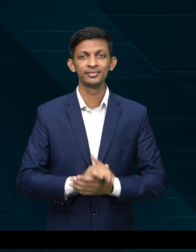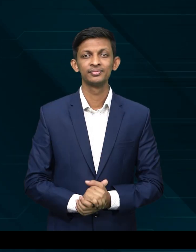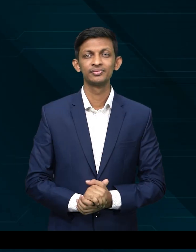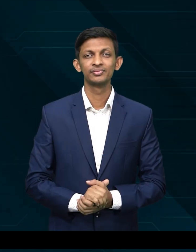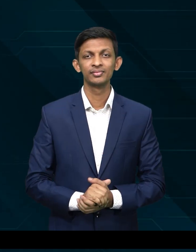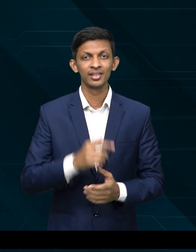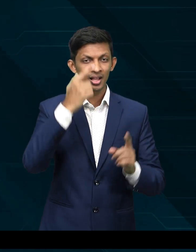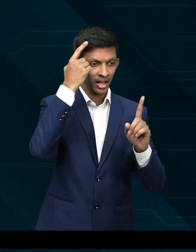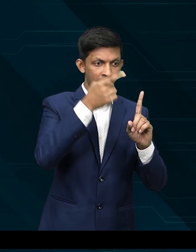मिश्र धातू.